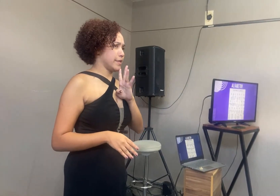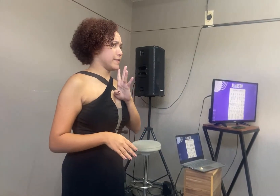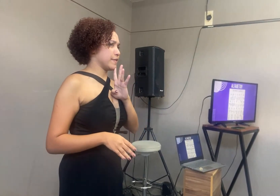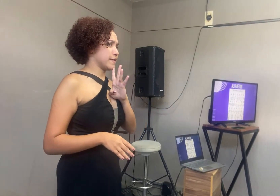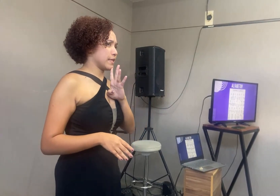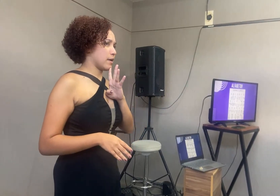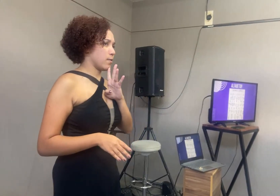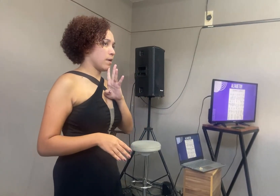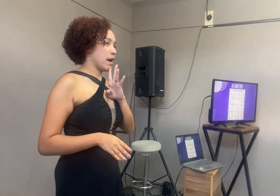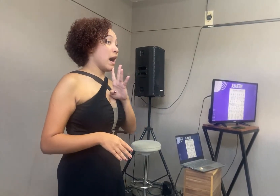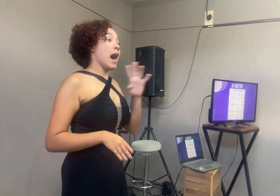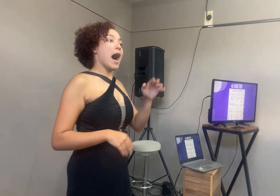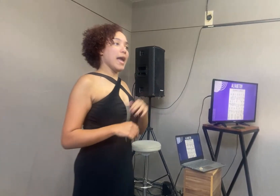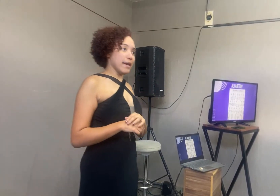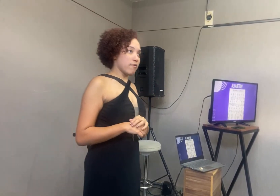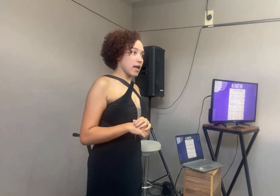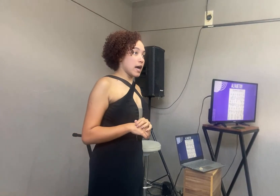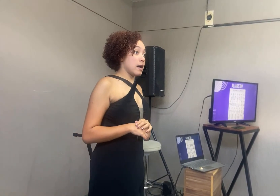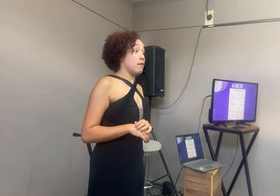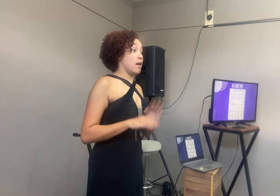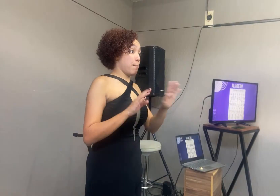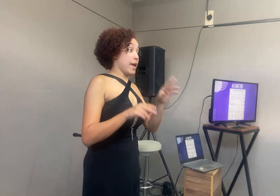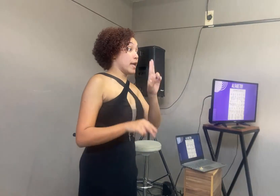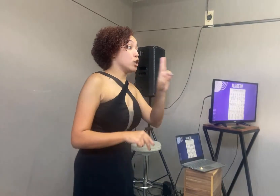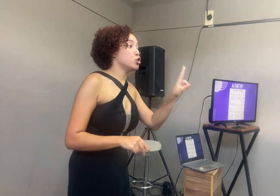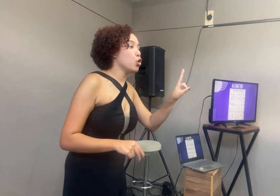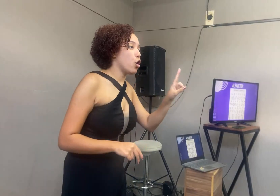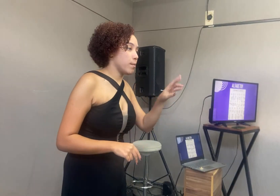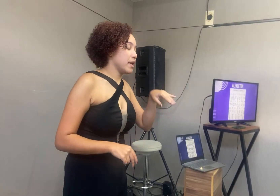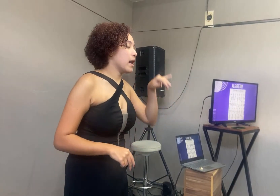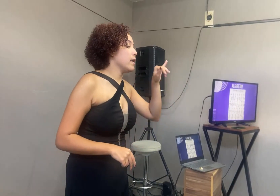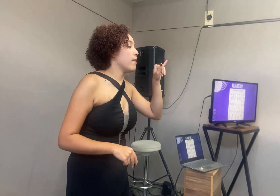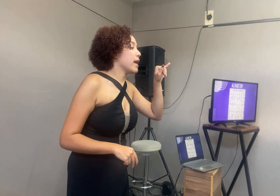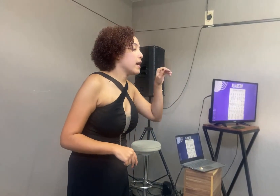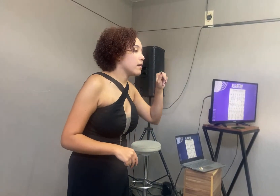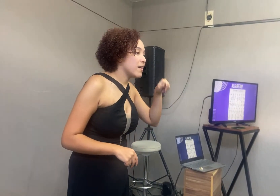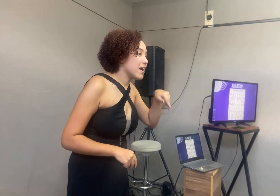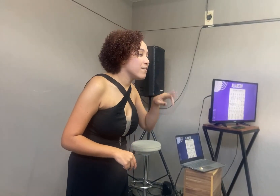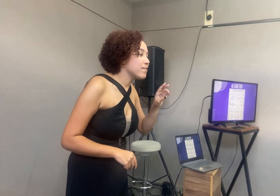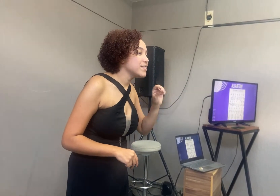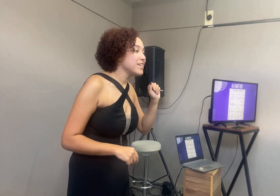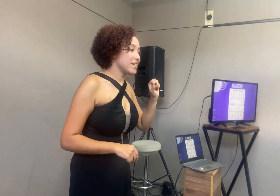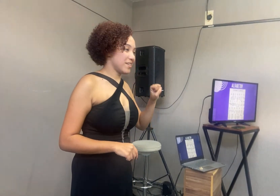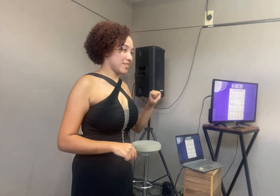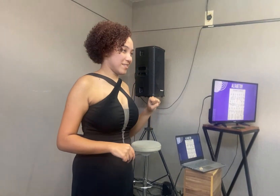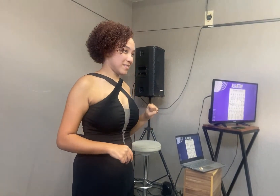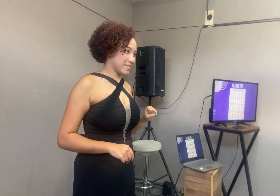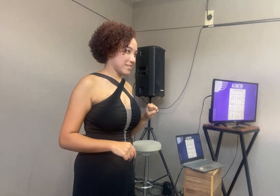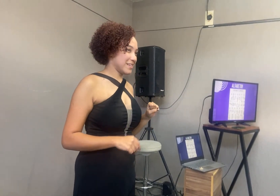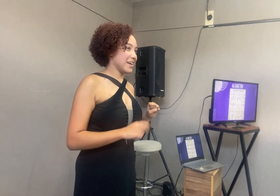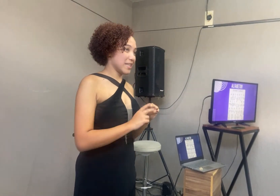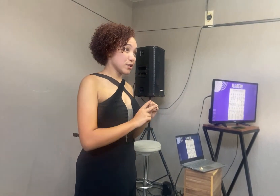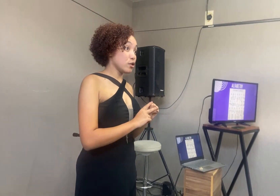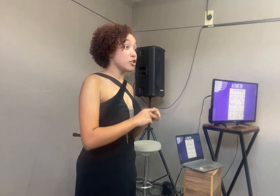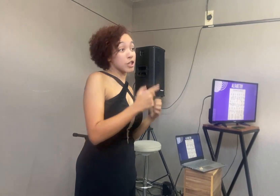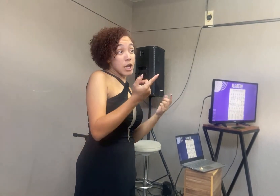conheço esse sinal. Aí ele fala, pera, nome, aí vai fazer. Datilologia.